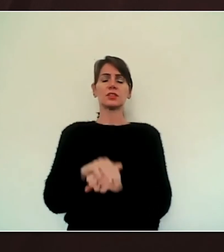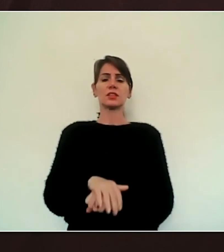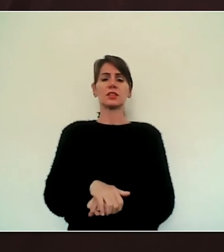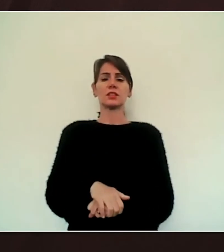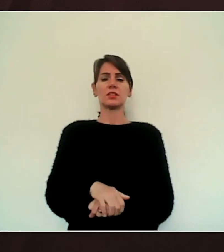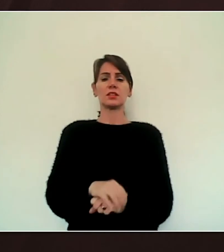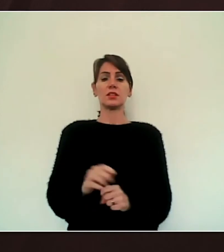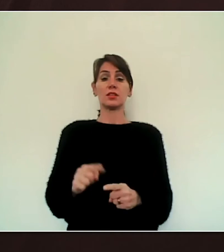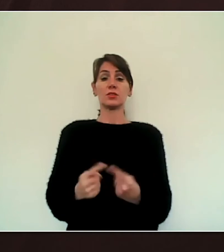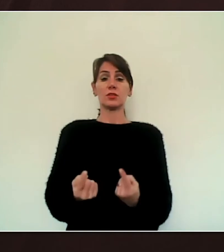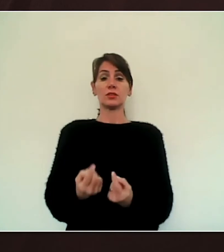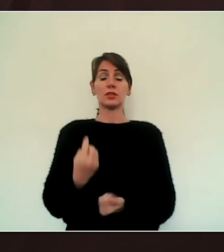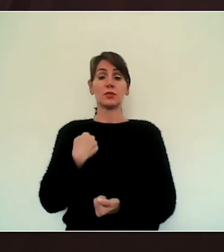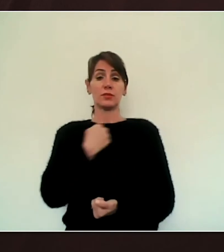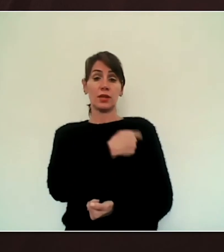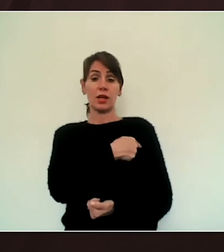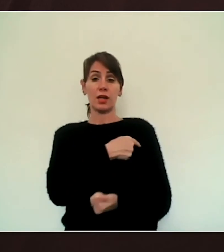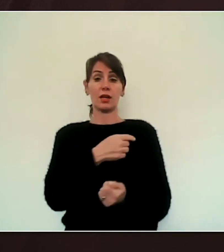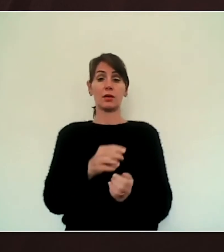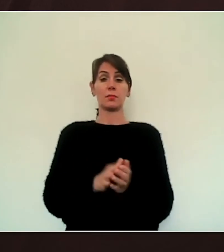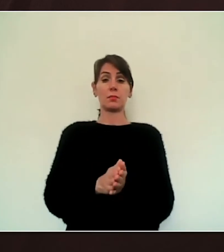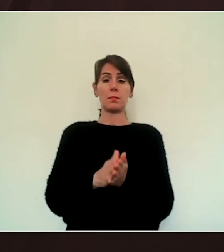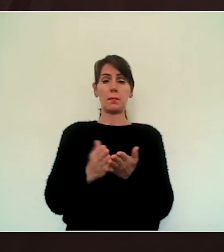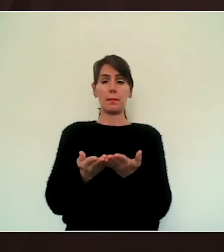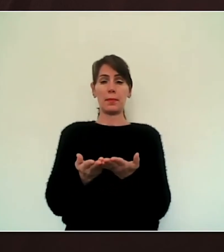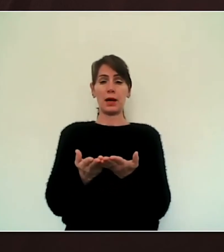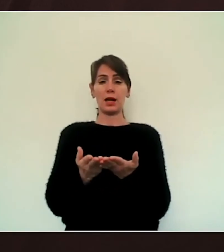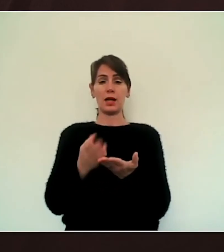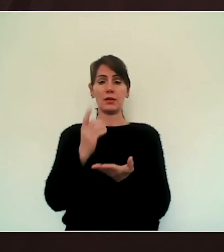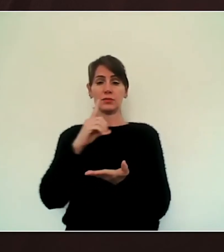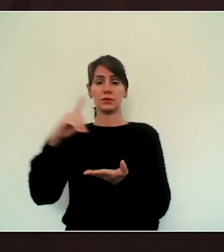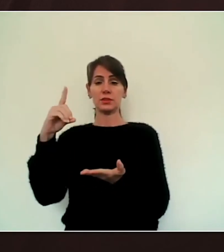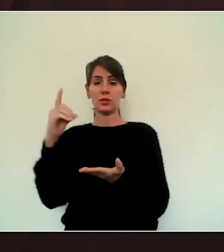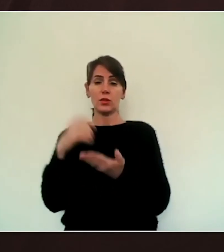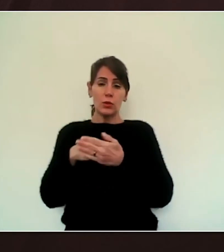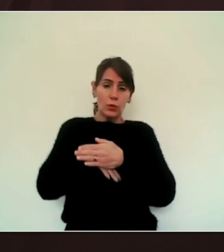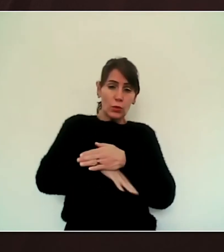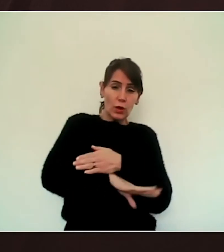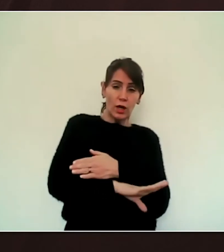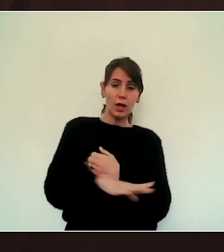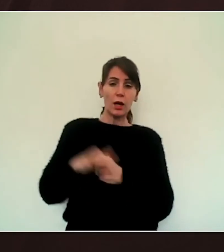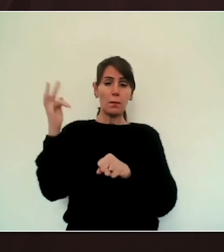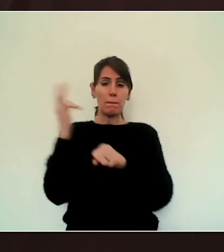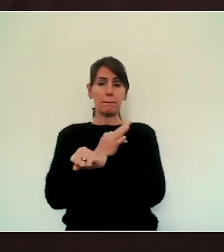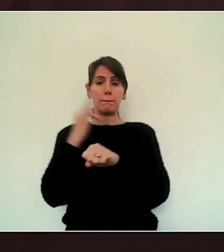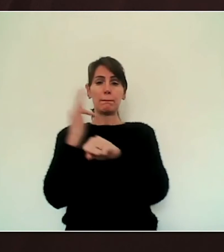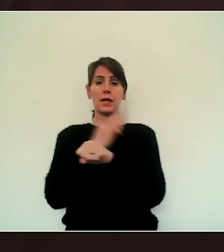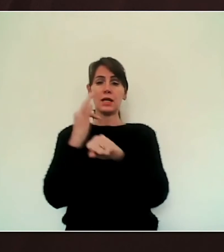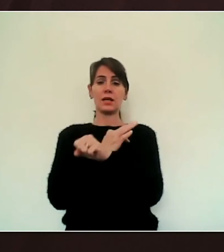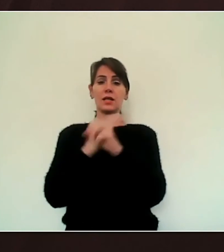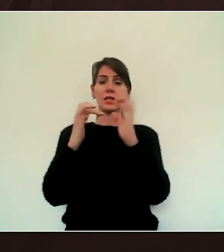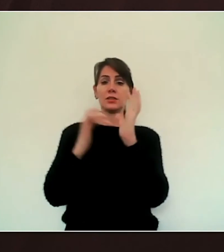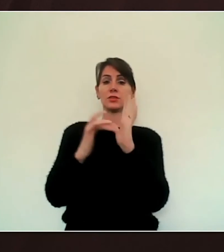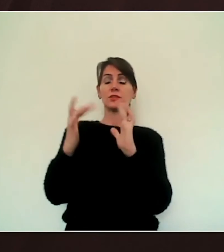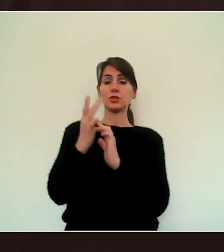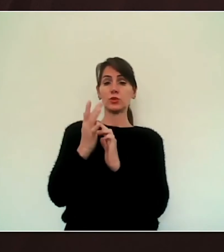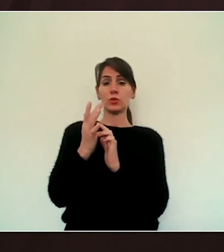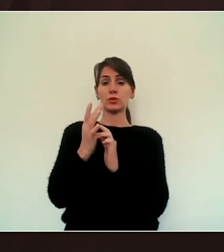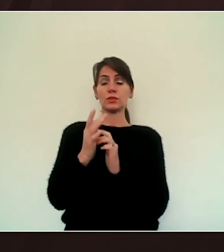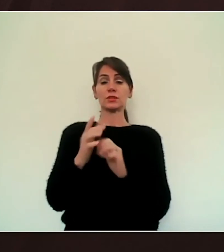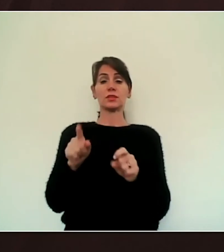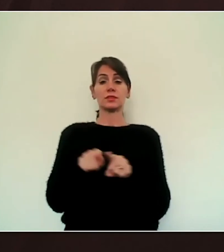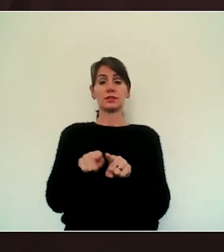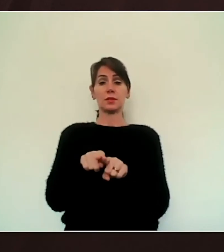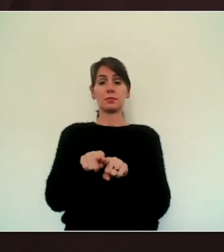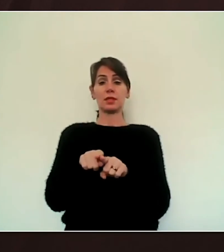né, guardarmos a palavra da perseverança de Jesus, Ele vai nos guardar da grande tribulação